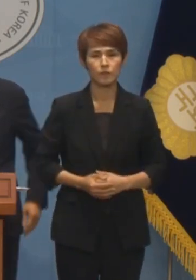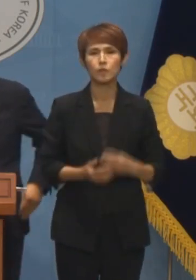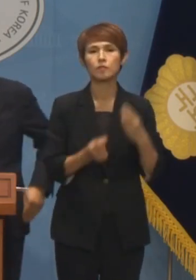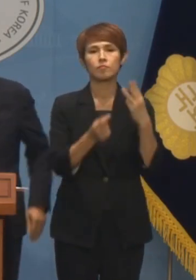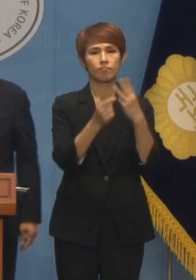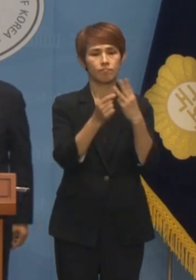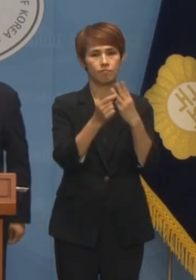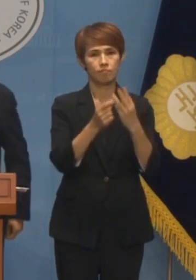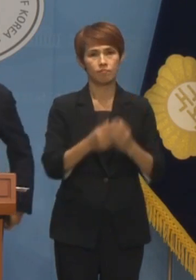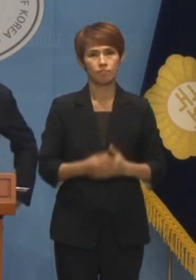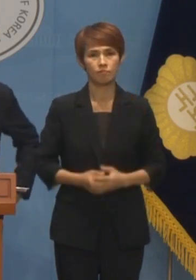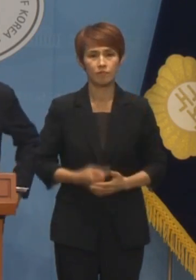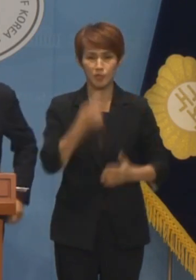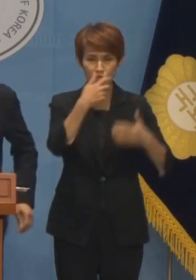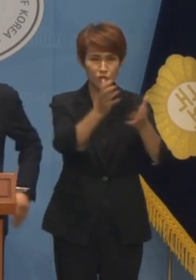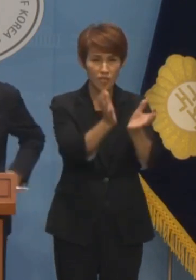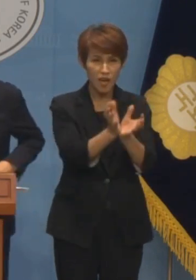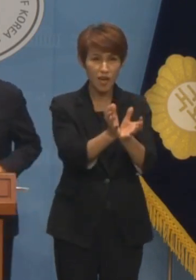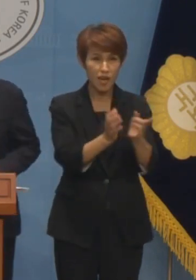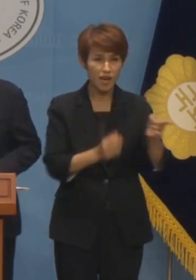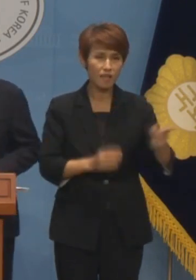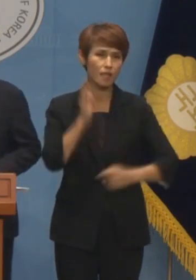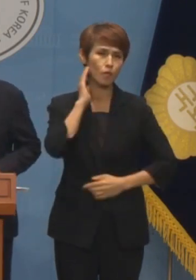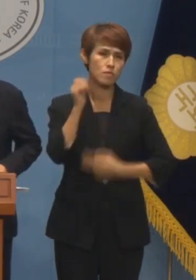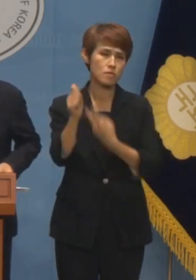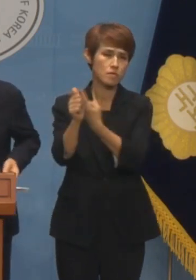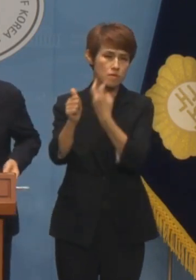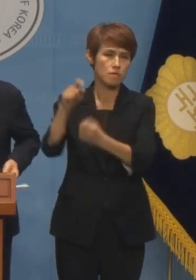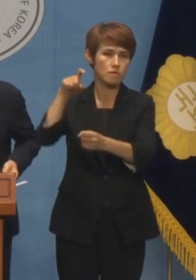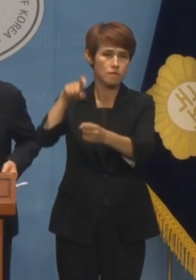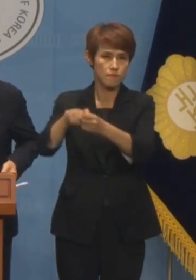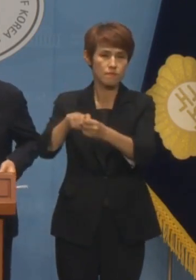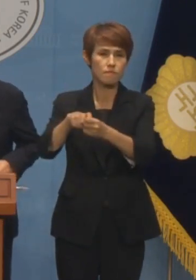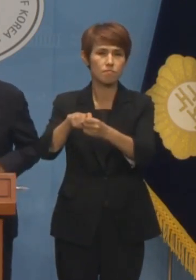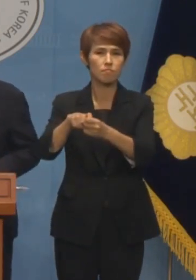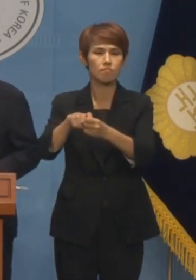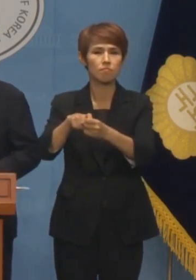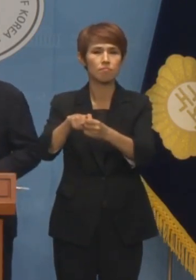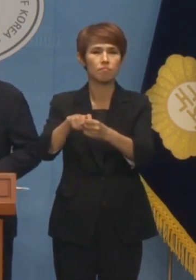셋째입니다. 민주당입니다. 대통령 탄핵 청문회를 주도하고 있는 민주당.